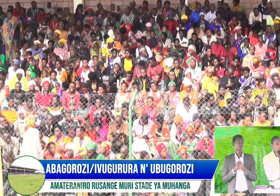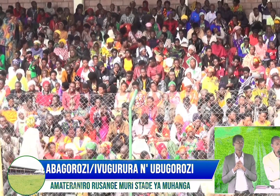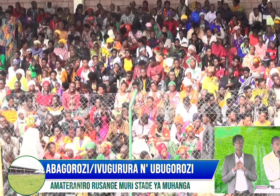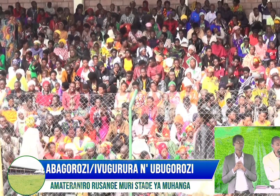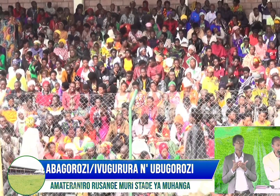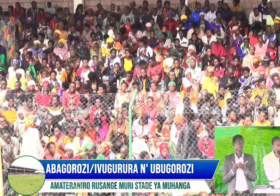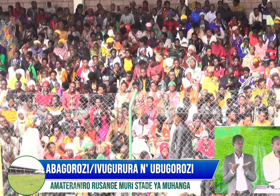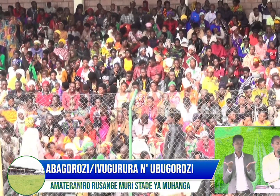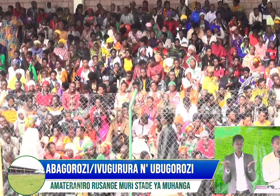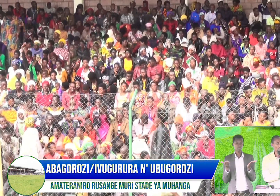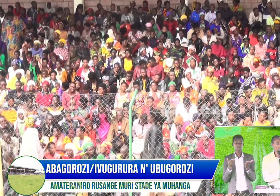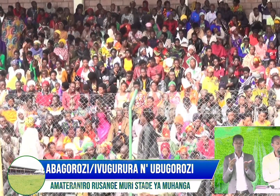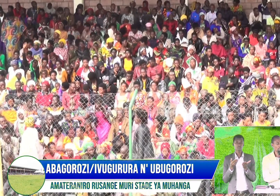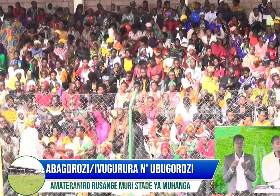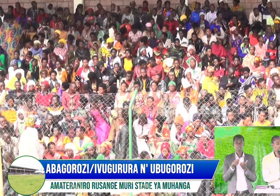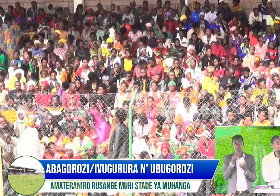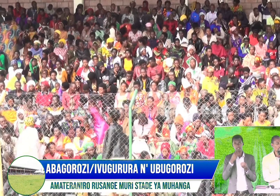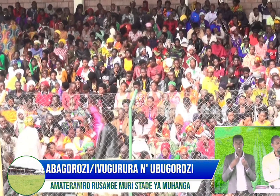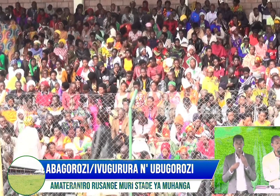mwigaburiye urwikekwe